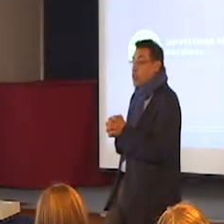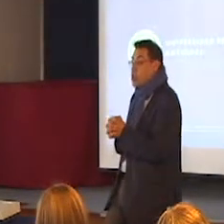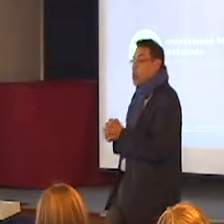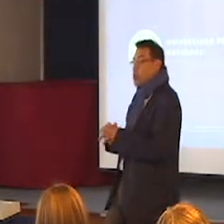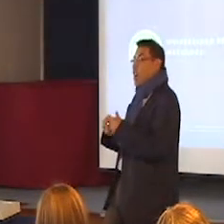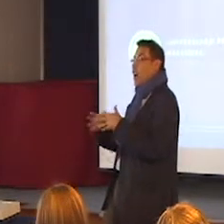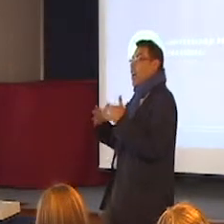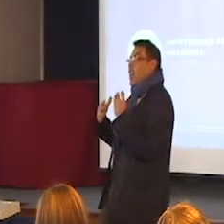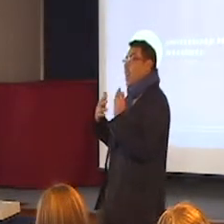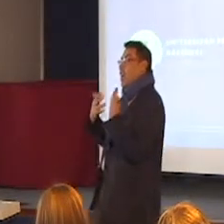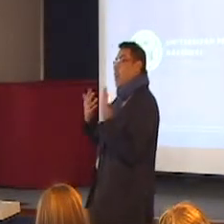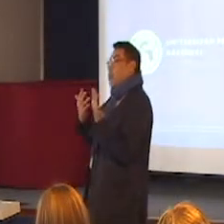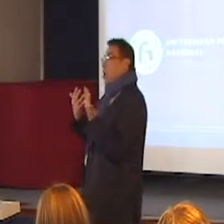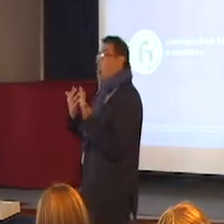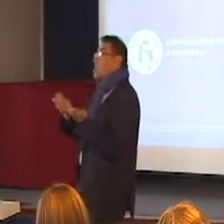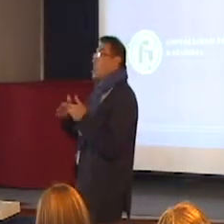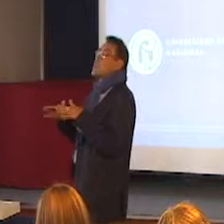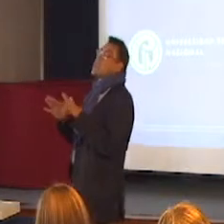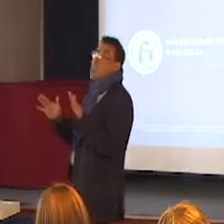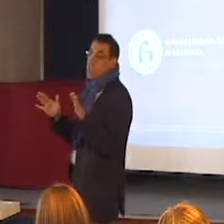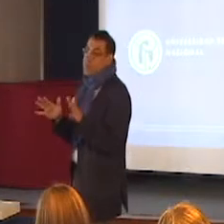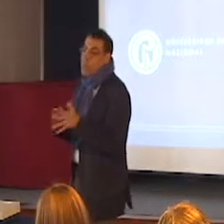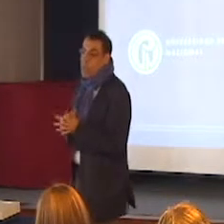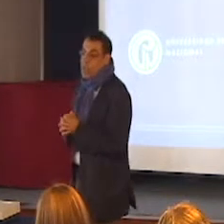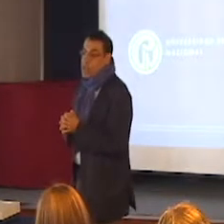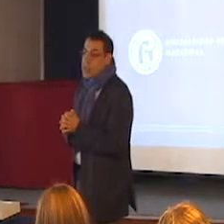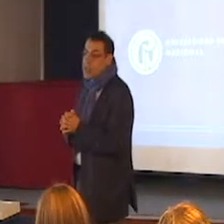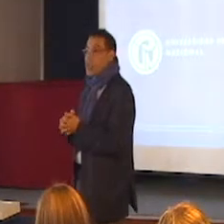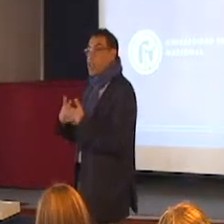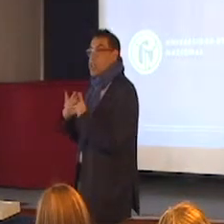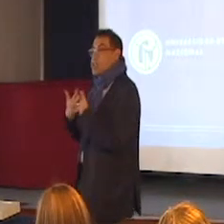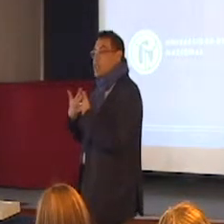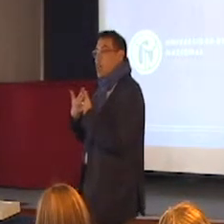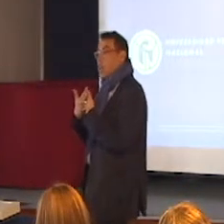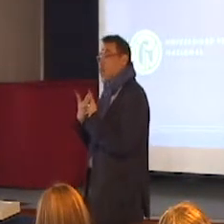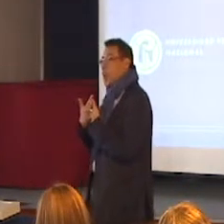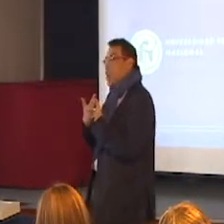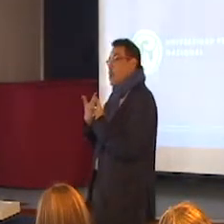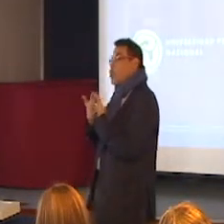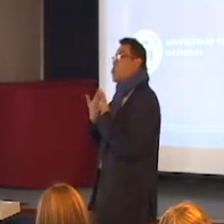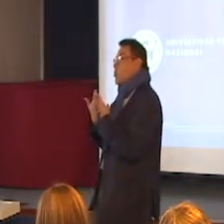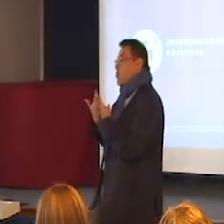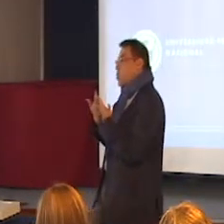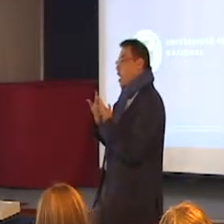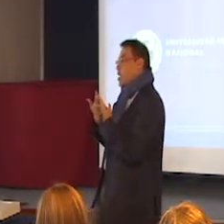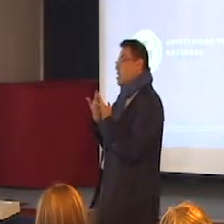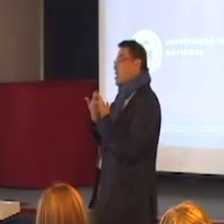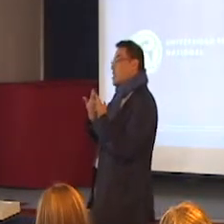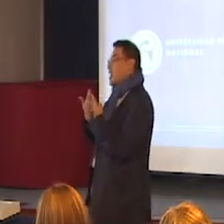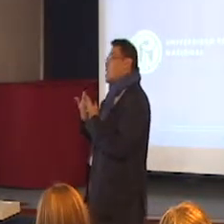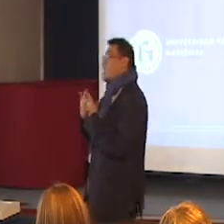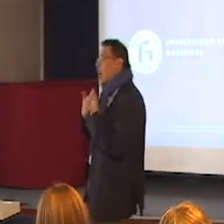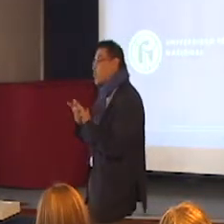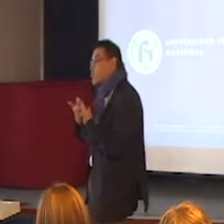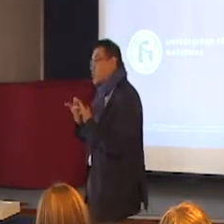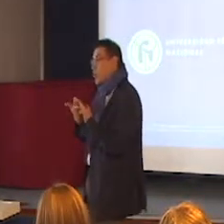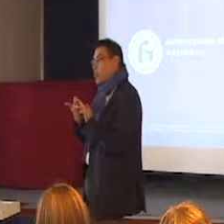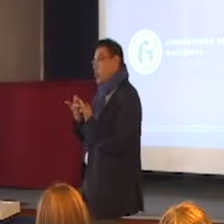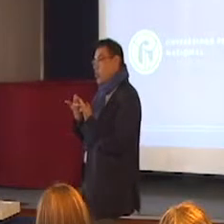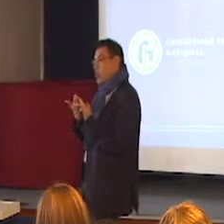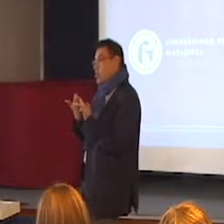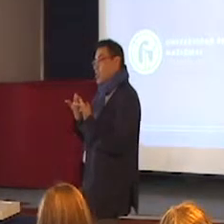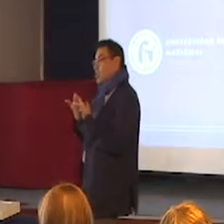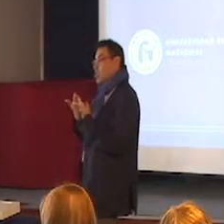en el que se está trabajando los sistemas de comunicación. O sea, hay una necesidad imperante, y es la necesidad de que los profesionales